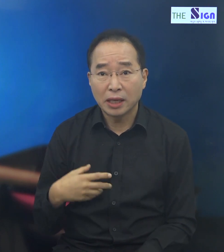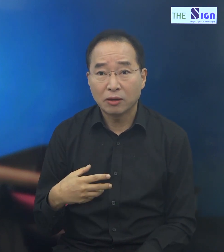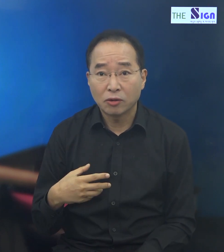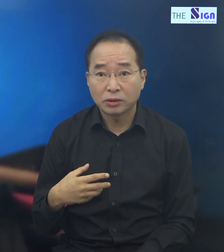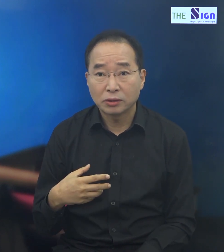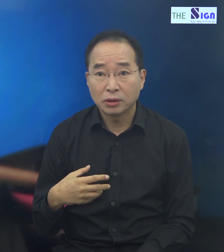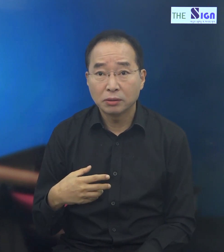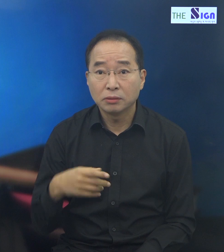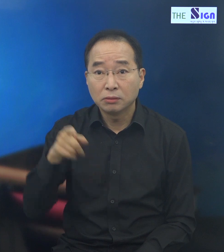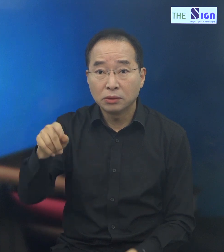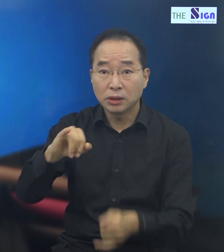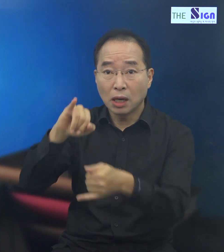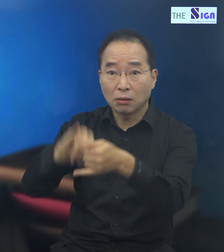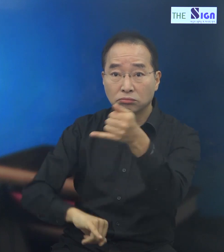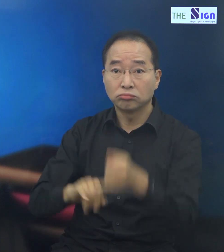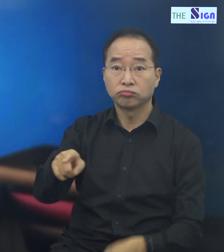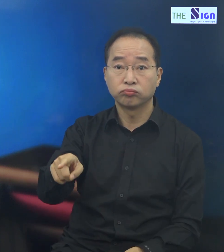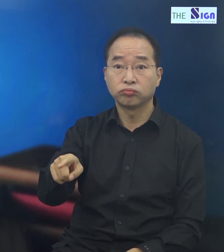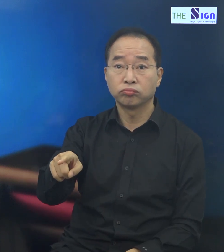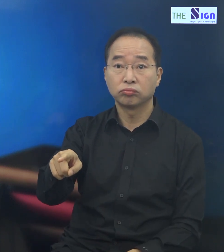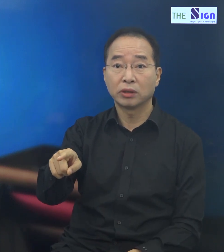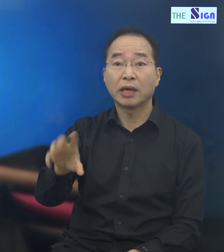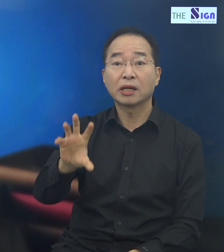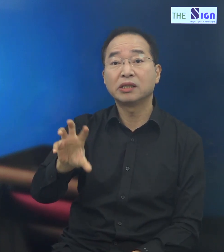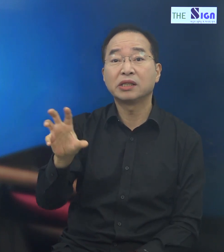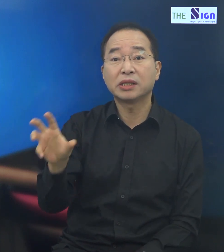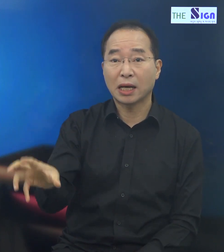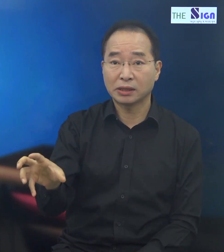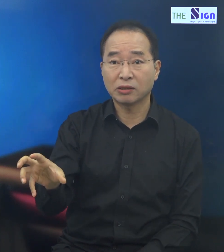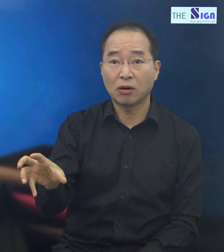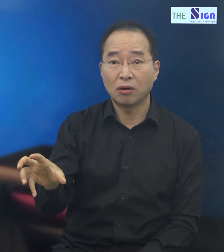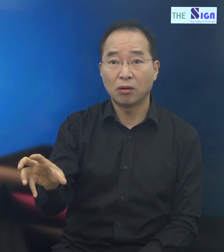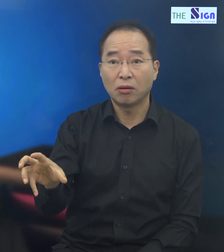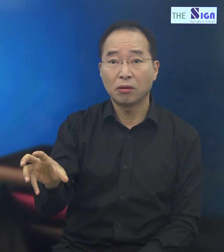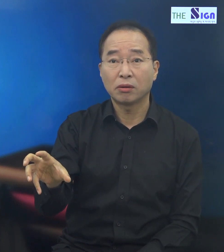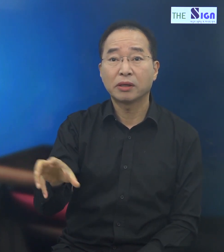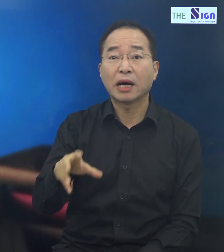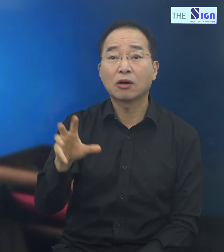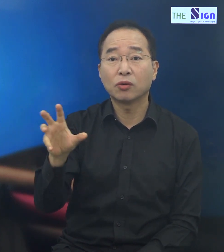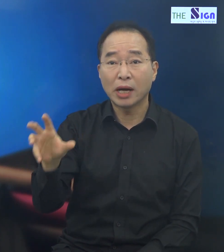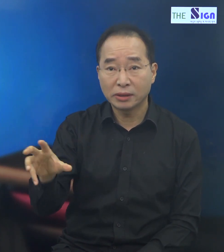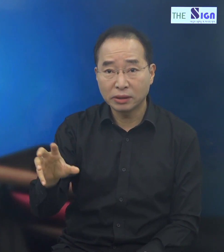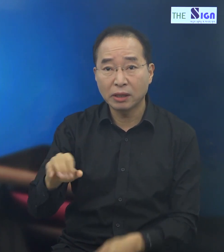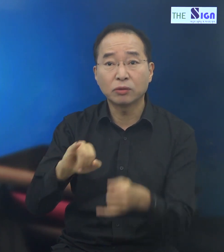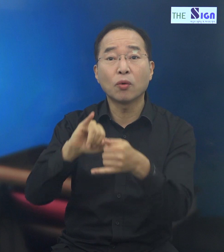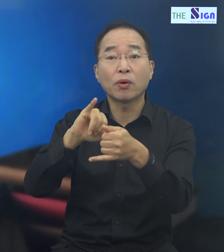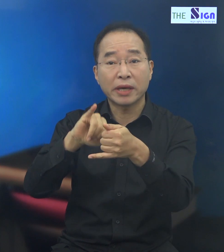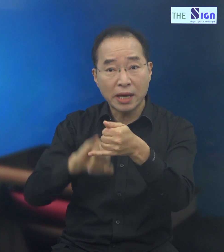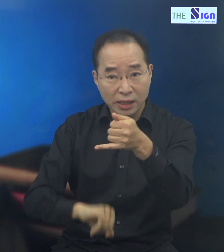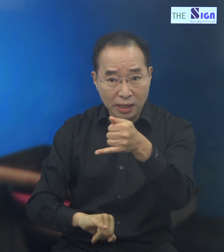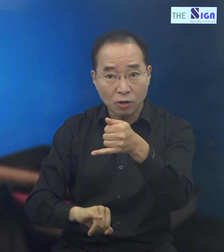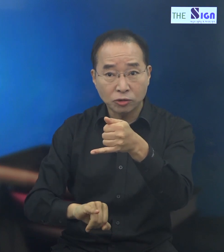이런 것들을 네가 계약을 지키지 않았어 라고 할 때도 계약에 대한 것도